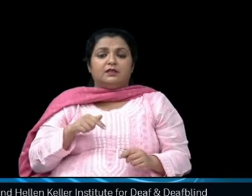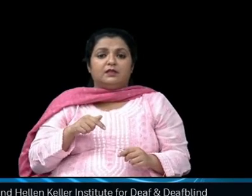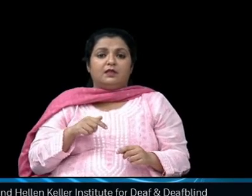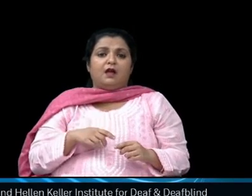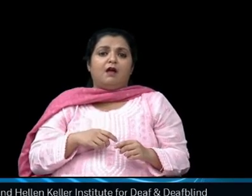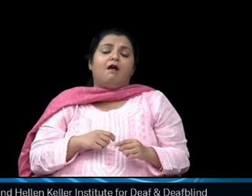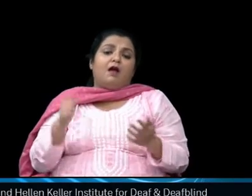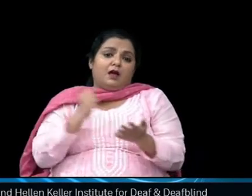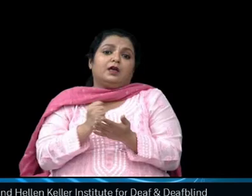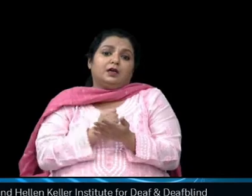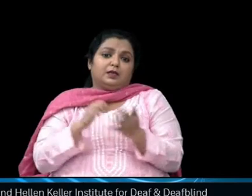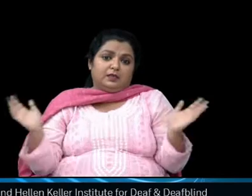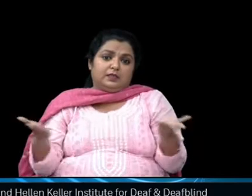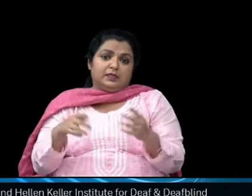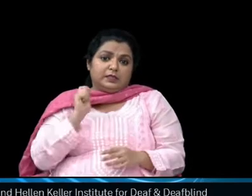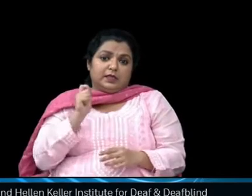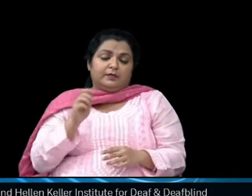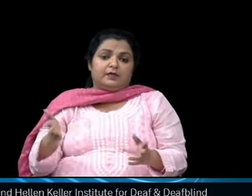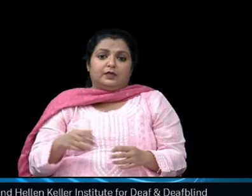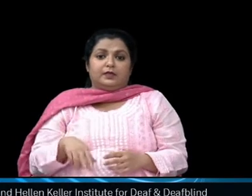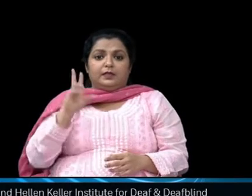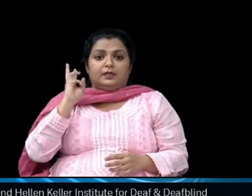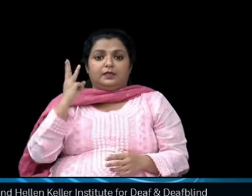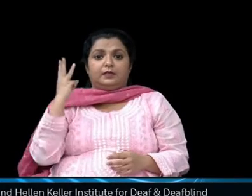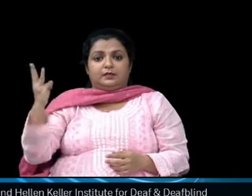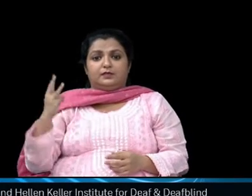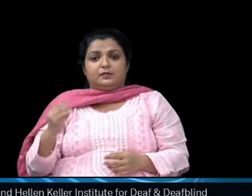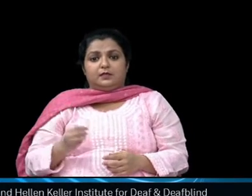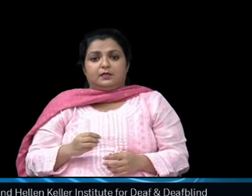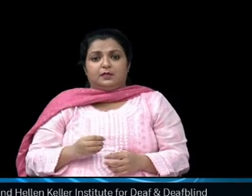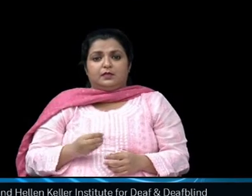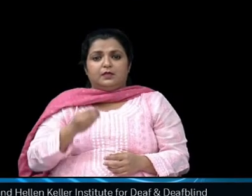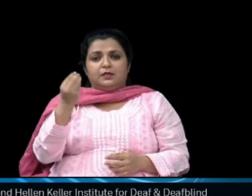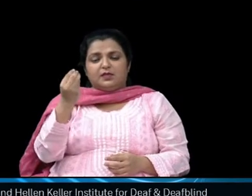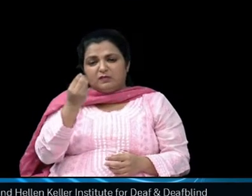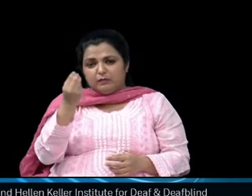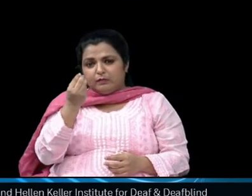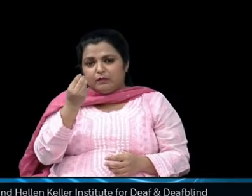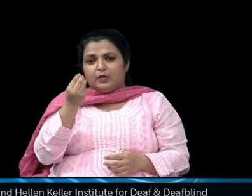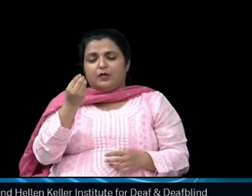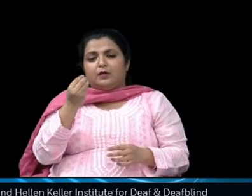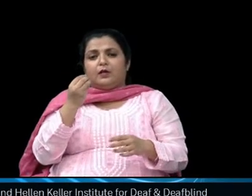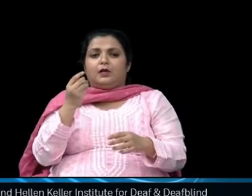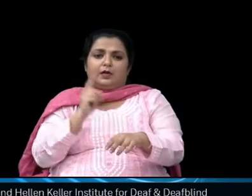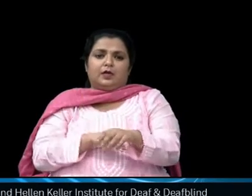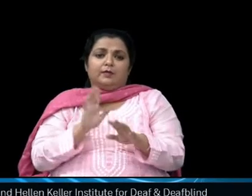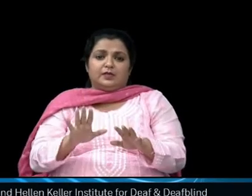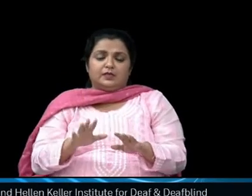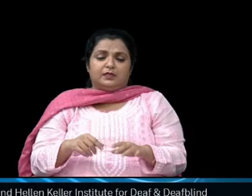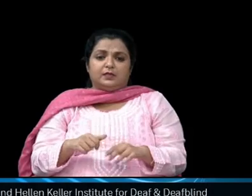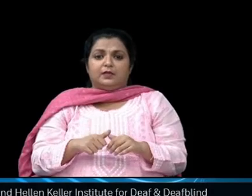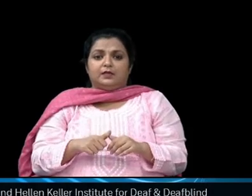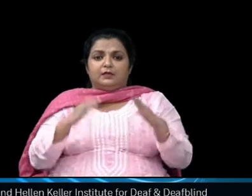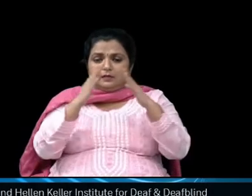संकट प्रस्त मैंगान साथी स्वाधार दुए कि नवीन योजना रादिने चे प्रस्तावी दा है सदर योजने साथी अट्रा एकुली से आवशा